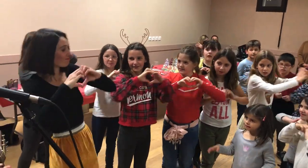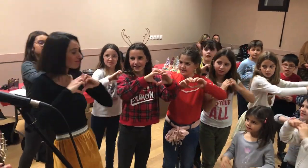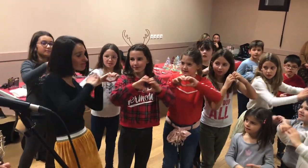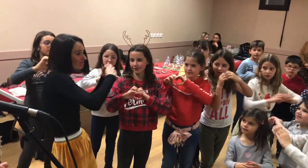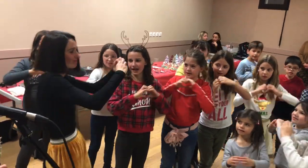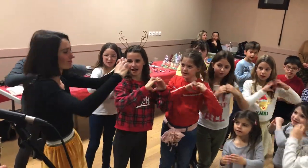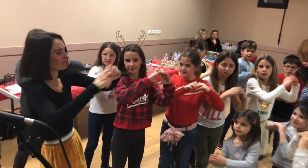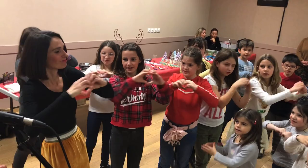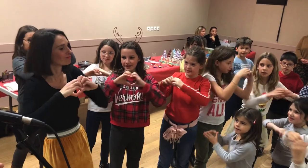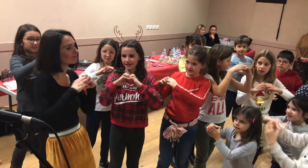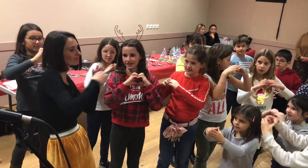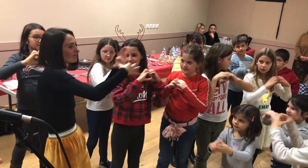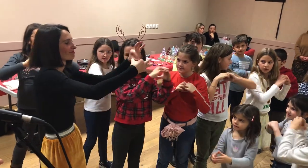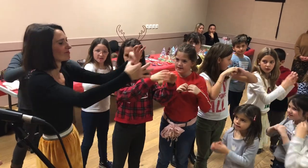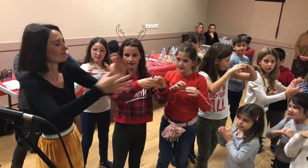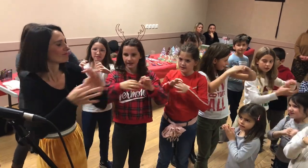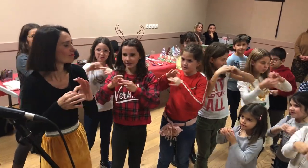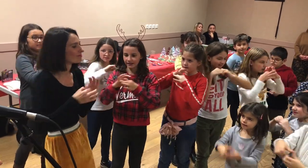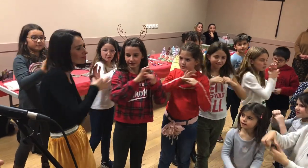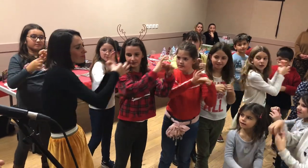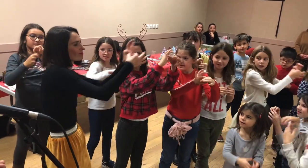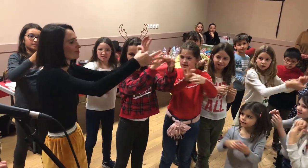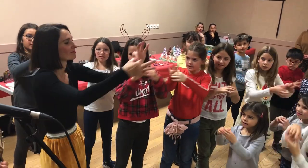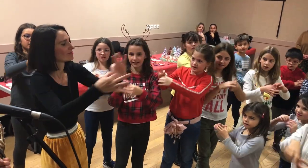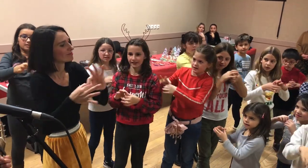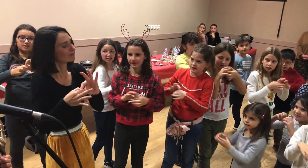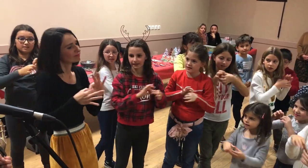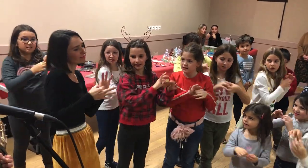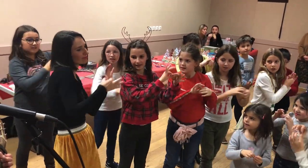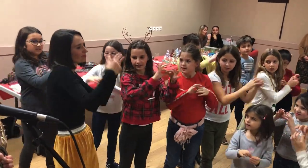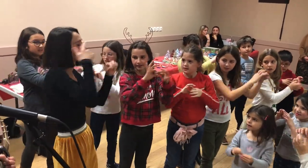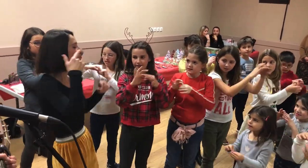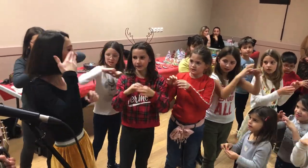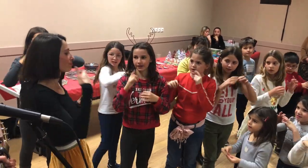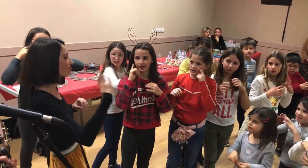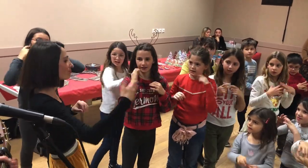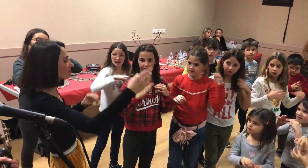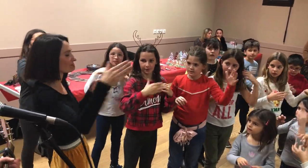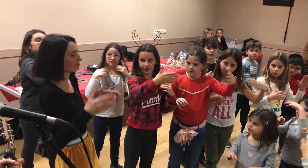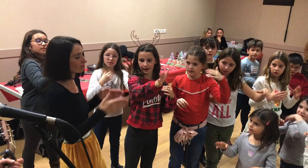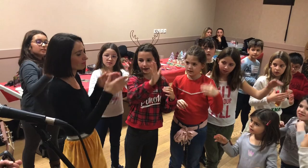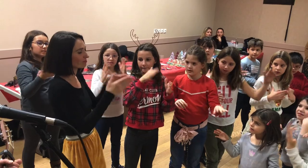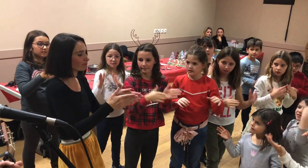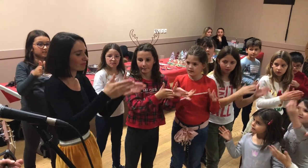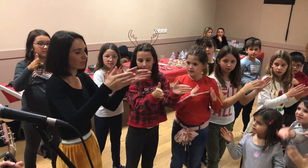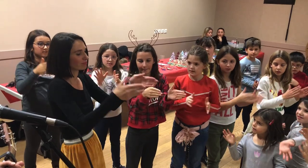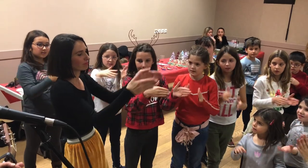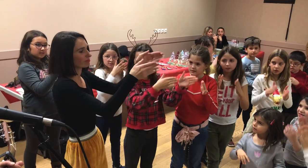élit pour la vie il ira toi moi ça